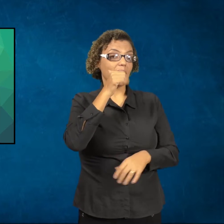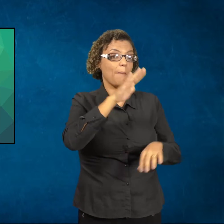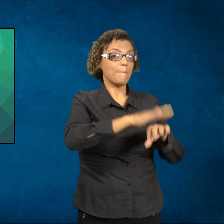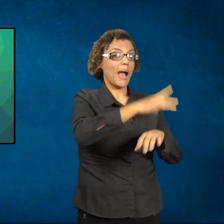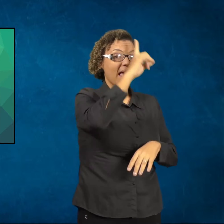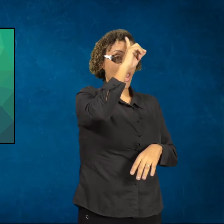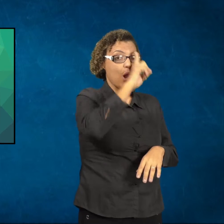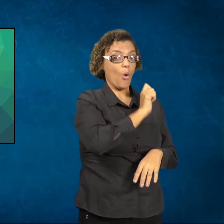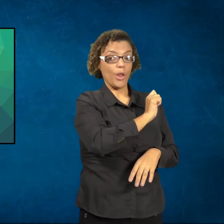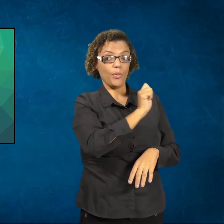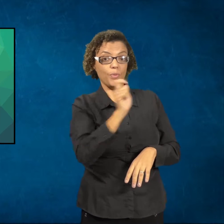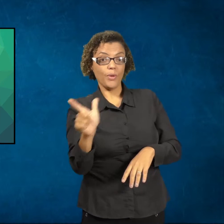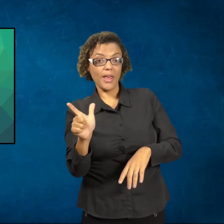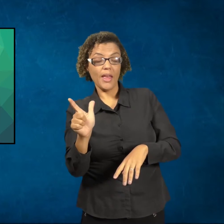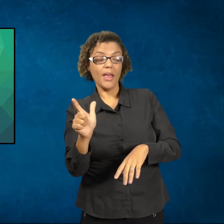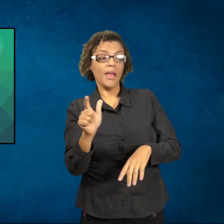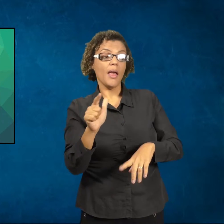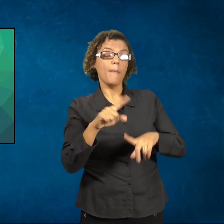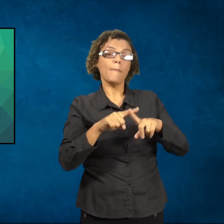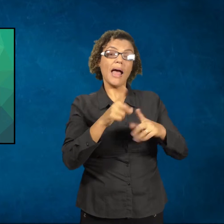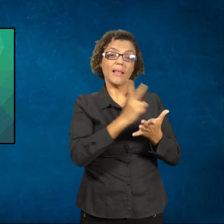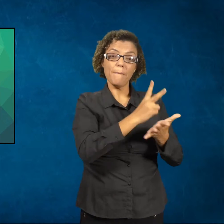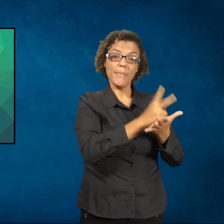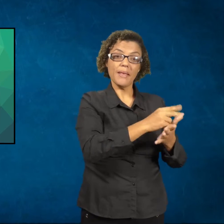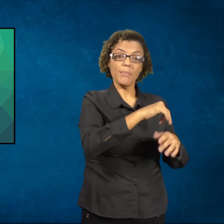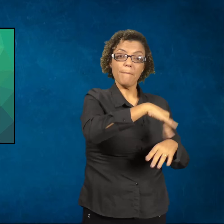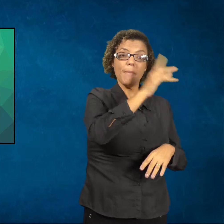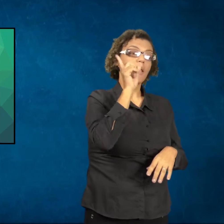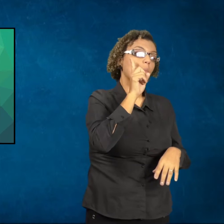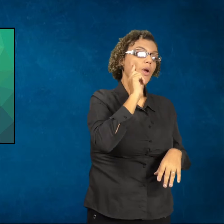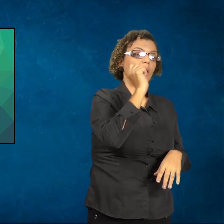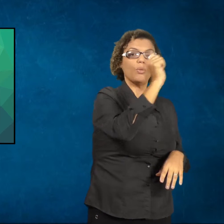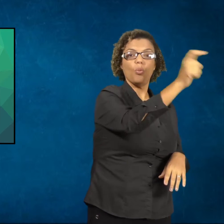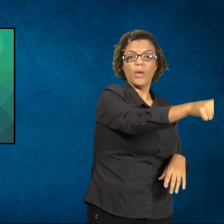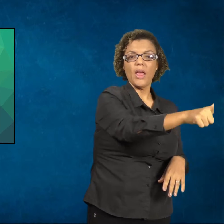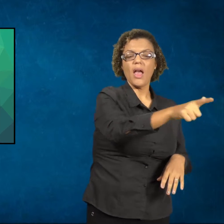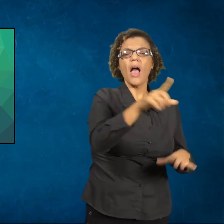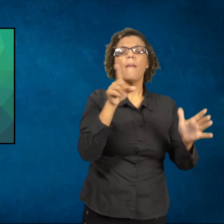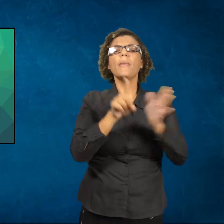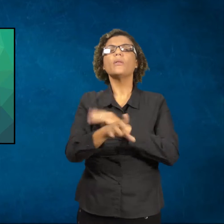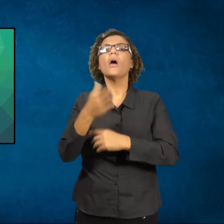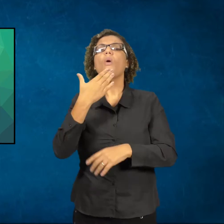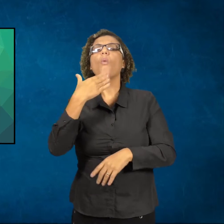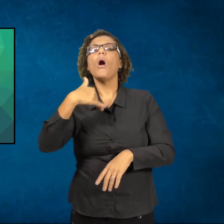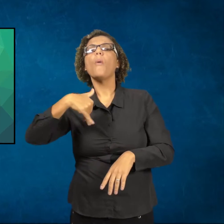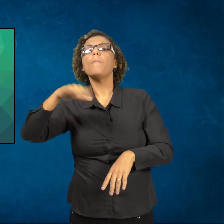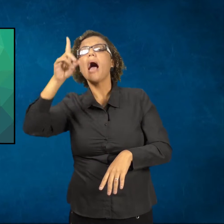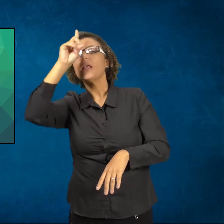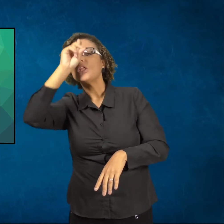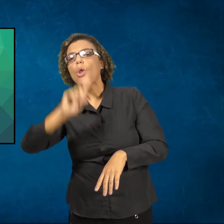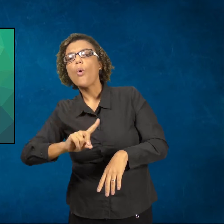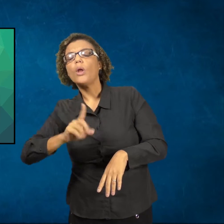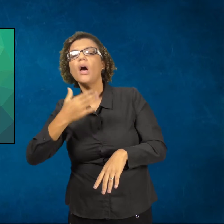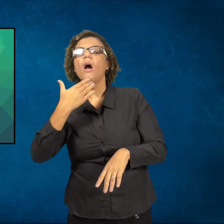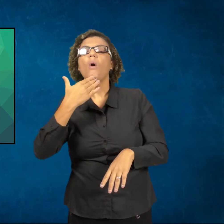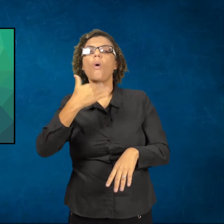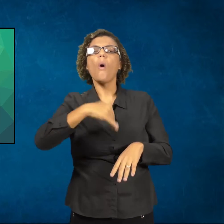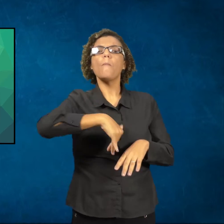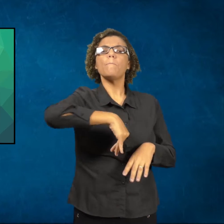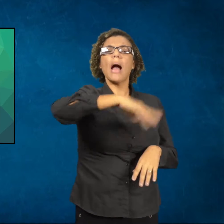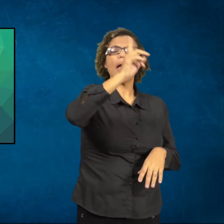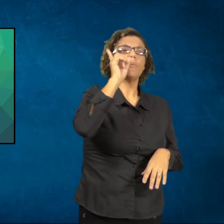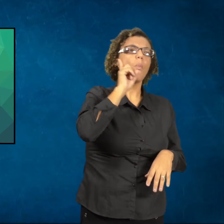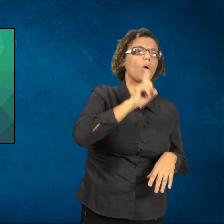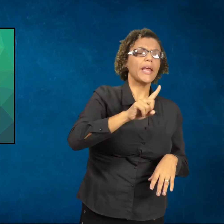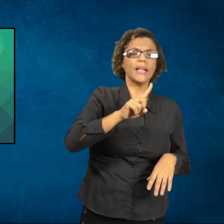mais morena do que a outra. E aí perguntava, qual é a mais loura de todas? Ou qual que é a mais morena de todas? As crianças jovens, né, 5